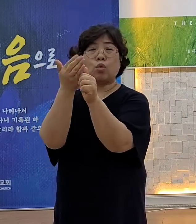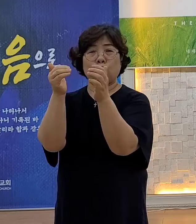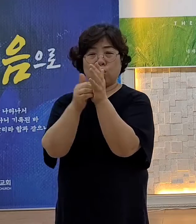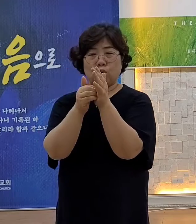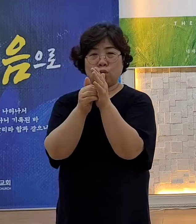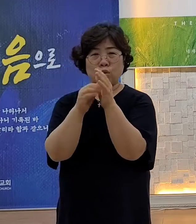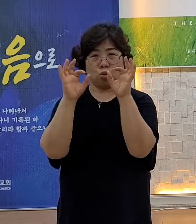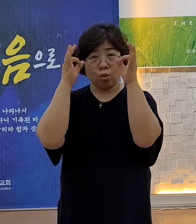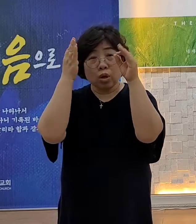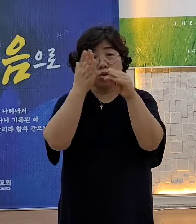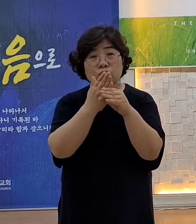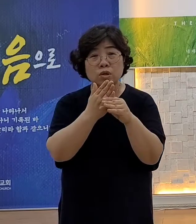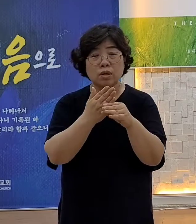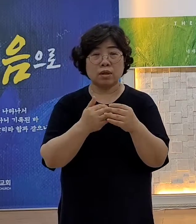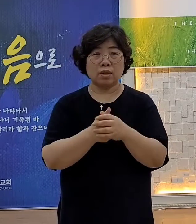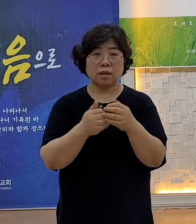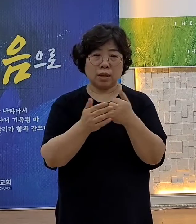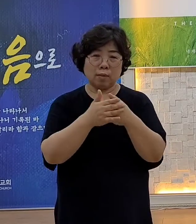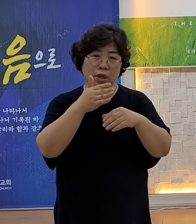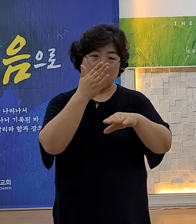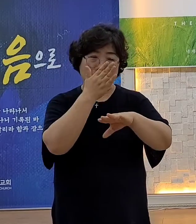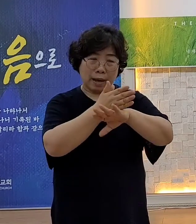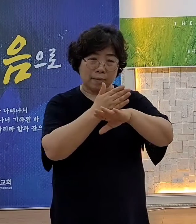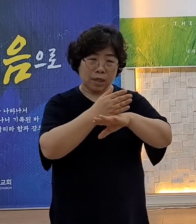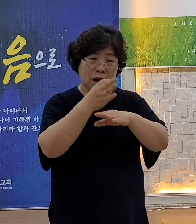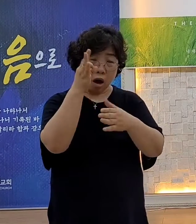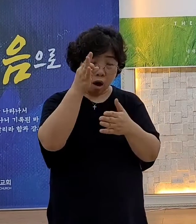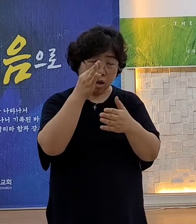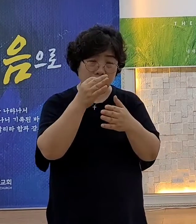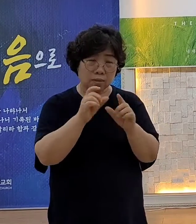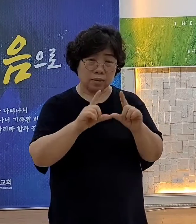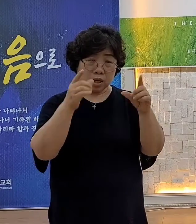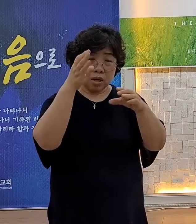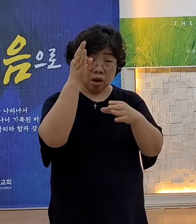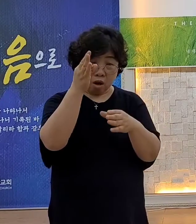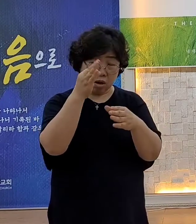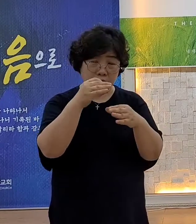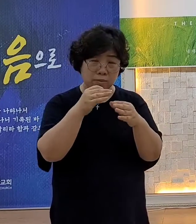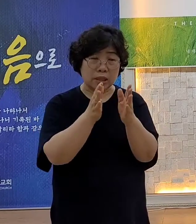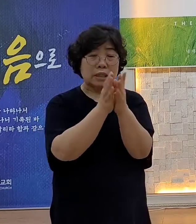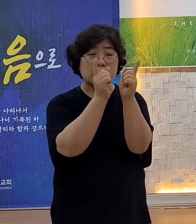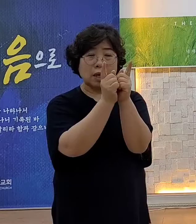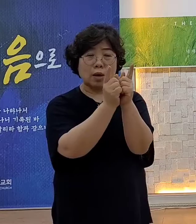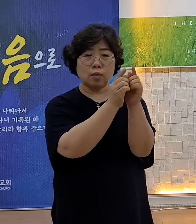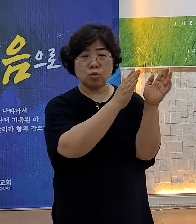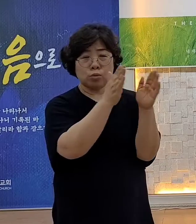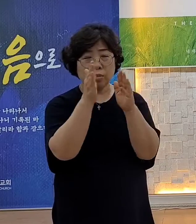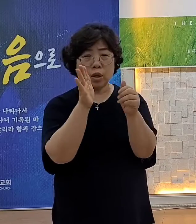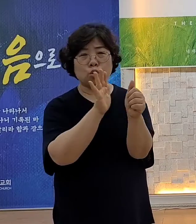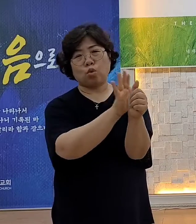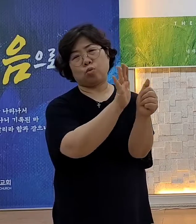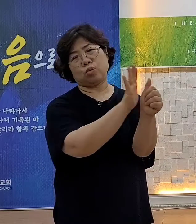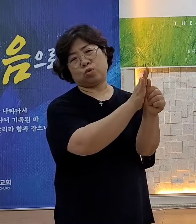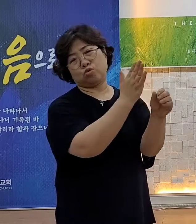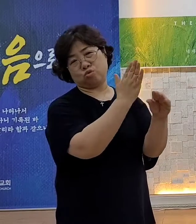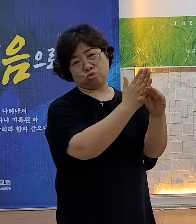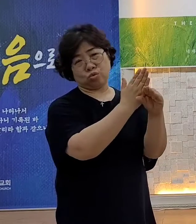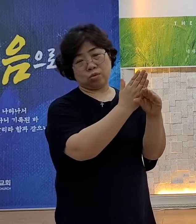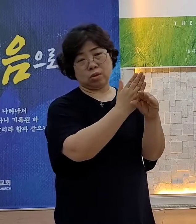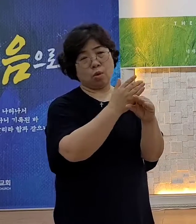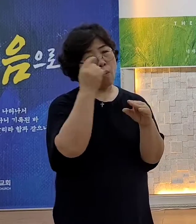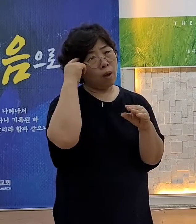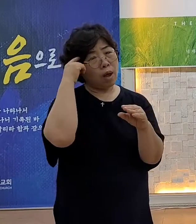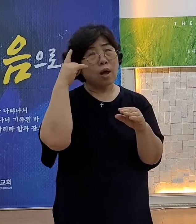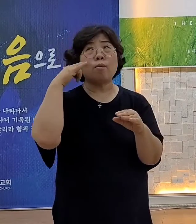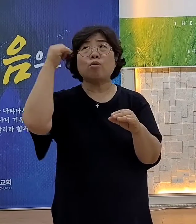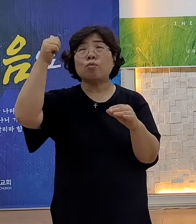감사금이나 절기연금 봉투를 직접 쓰게 해야 되겠다. 이게 저희가 없어도 그 아이들이 앞으로 해나갈 원리다라는